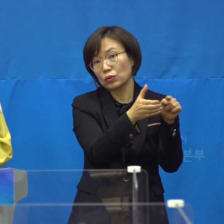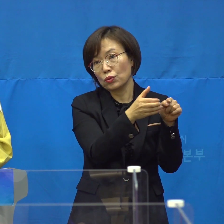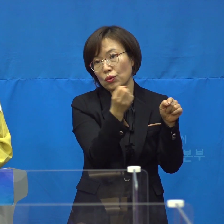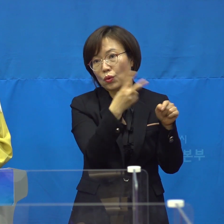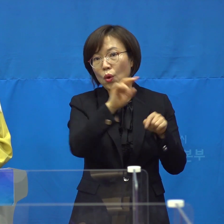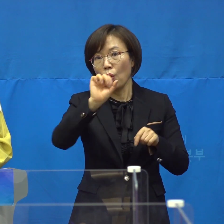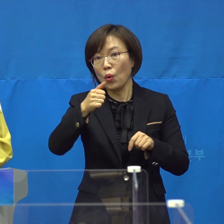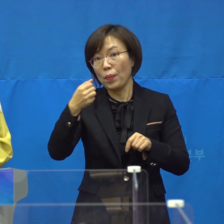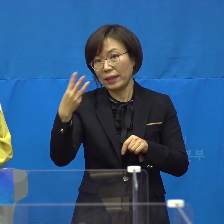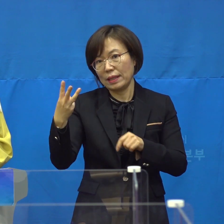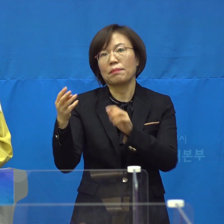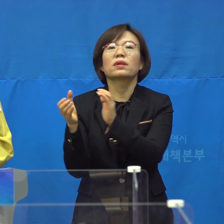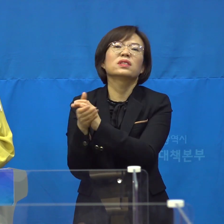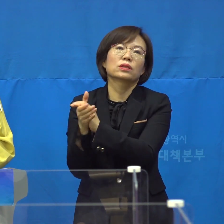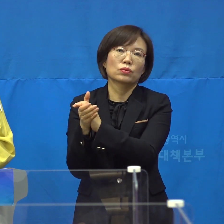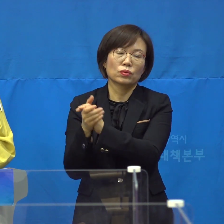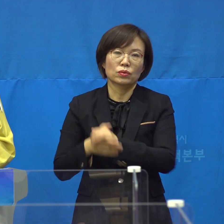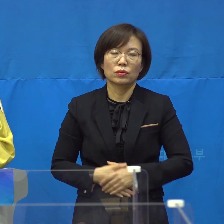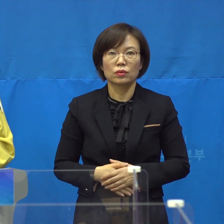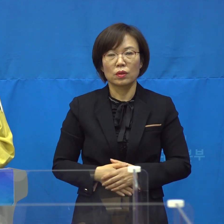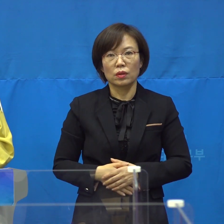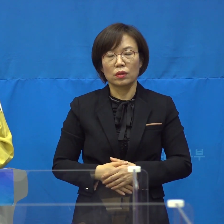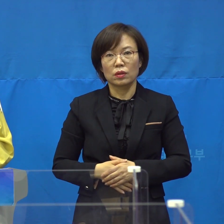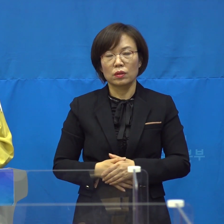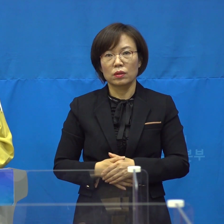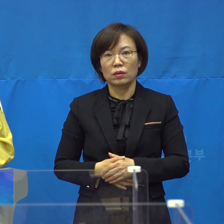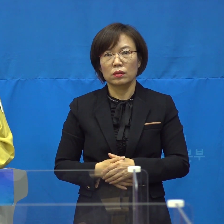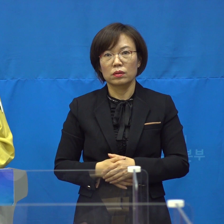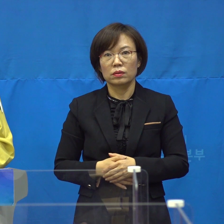다음에 503번 친구입니다.